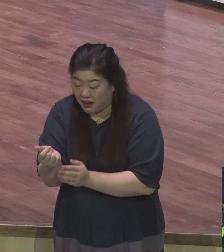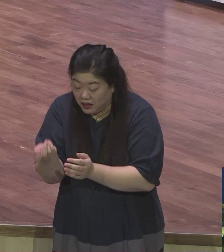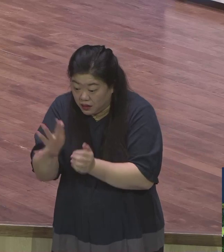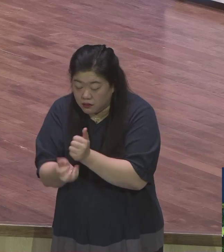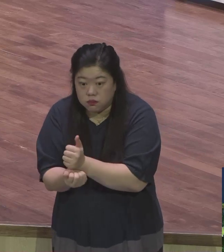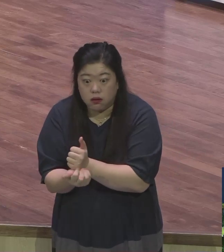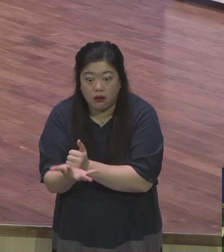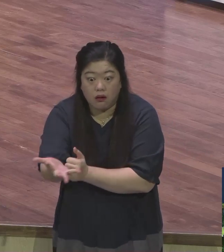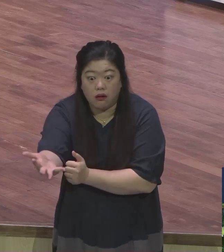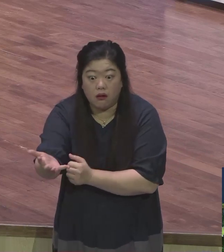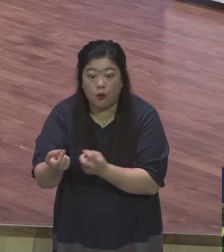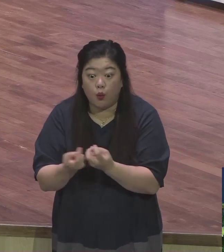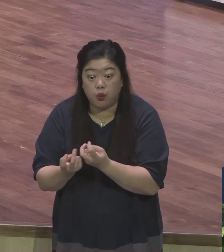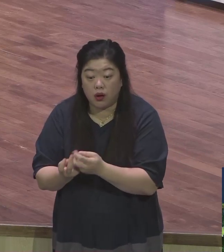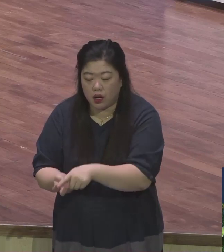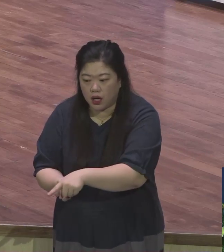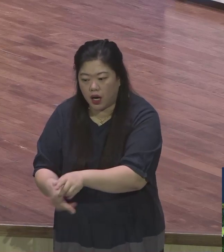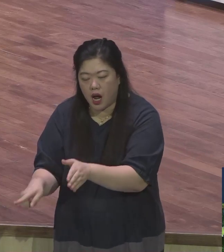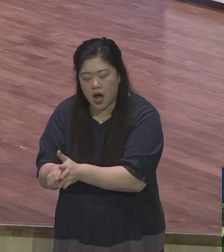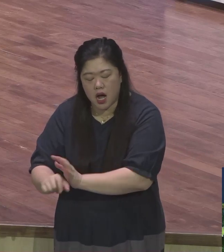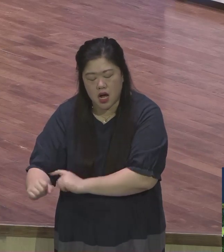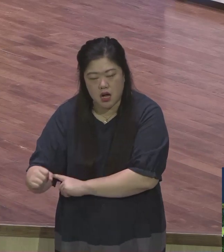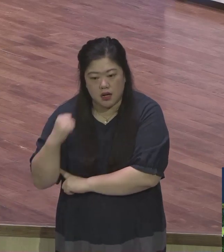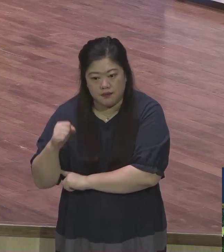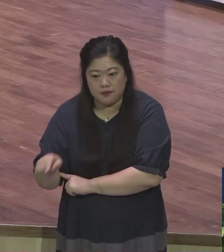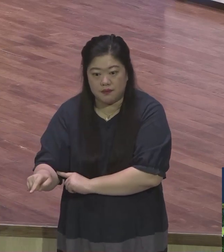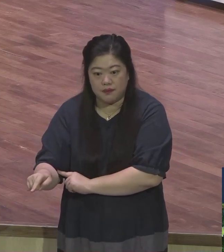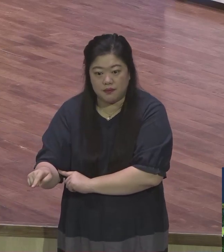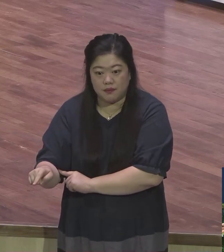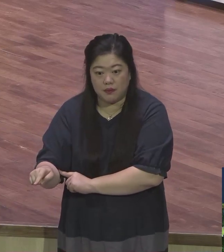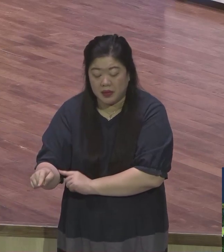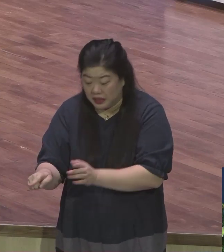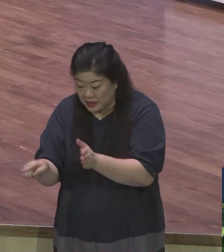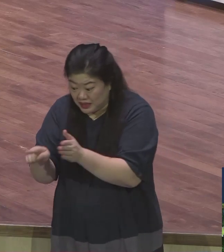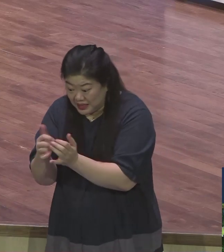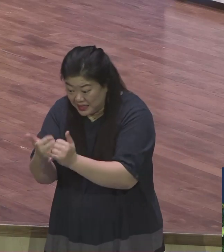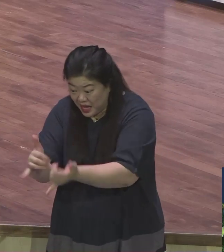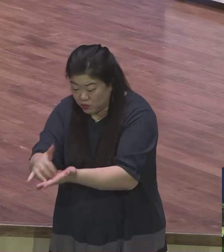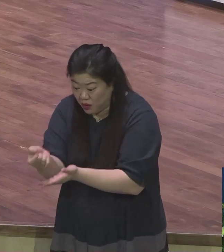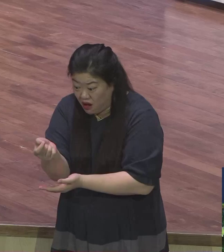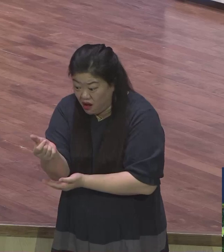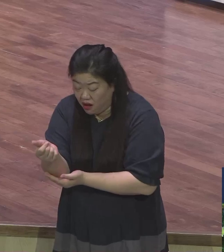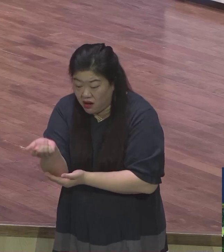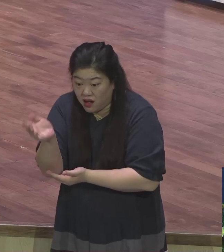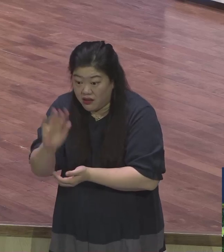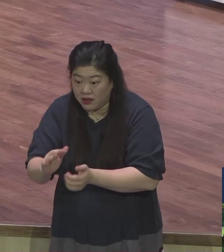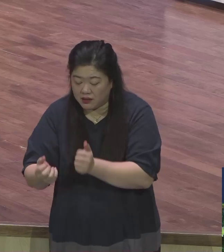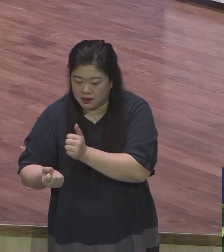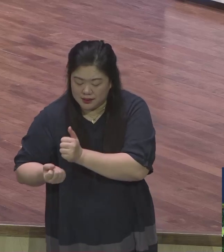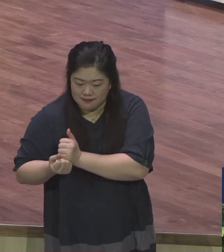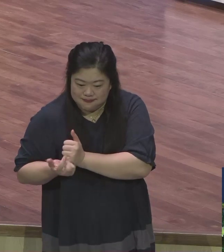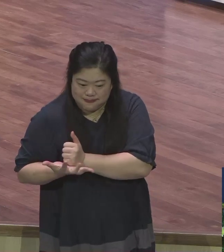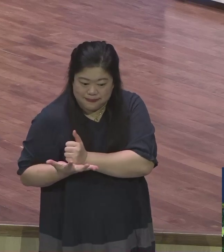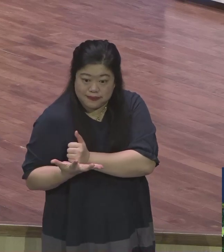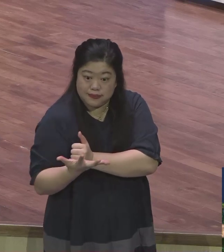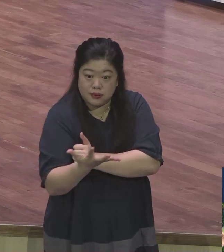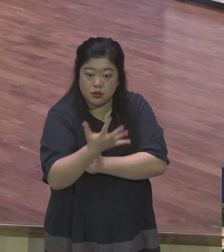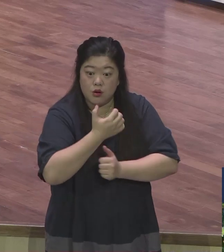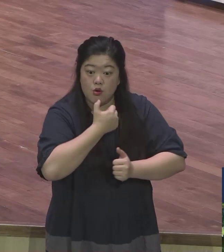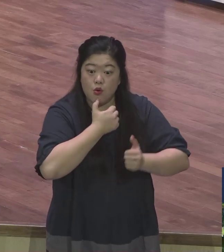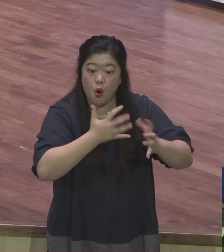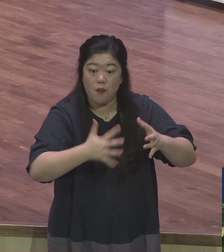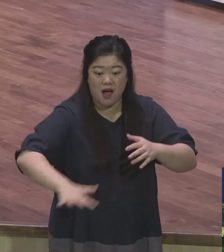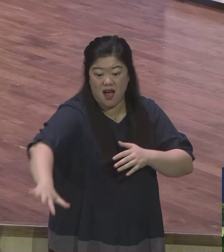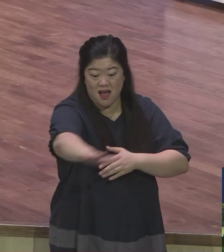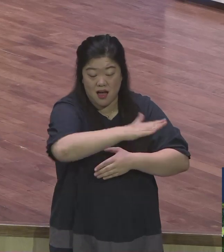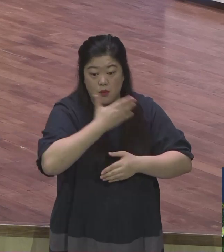보니까 능력있는 삶을 사다 보니까 로마를 복음하시게 버렸어요. 작은 수가 로마를 무너뜨려